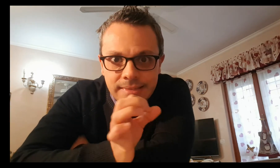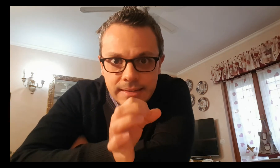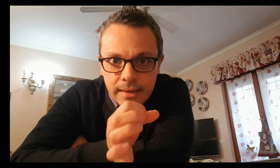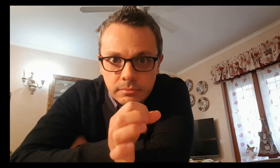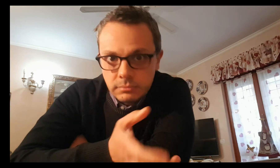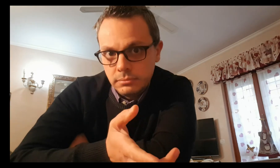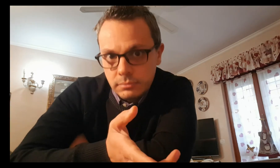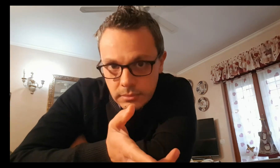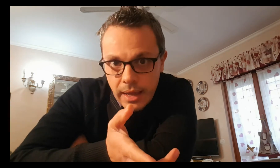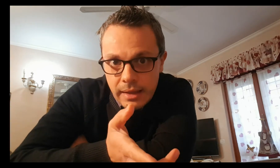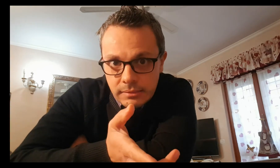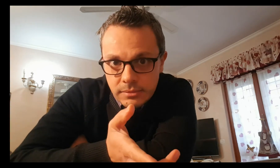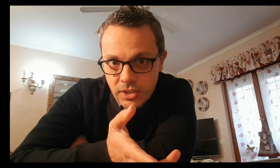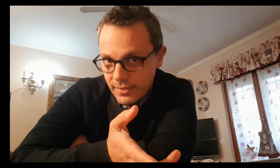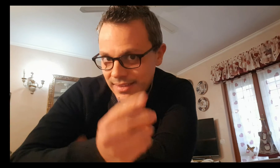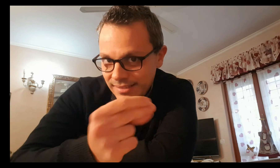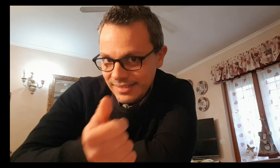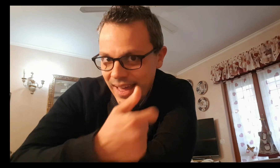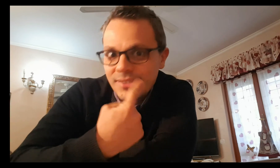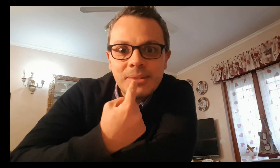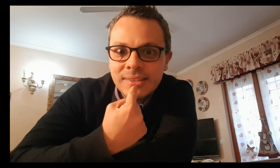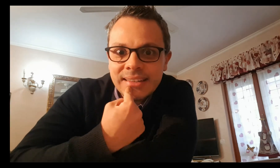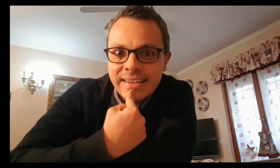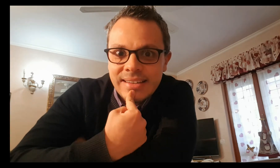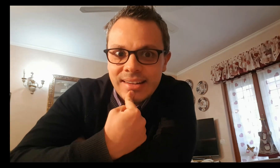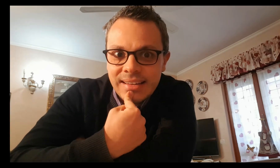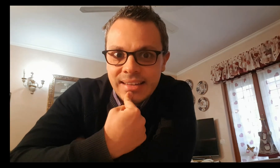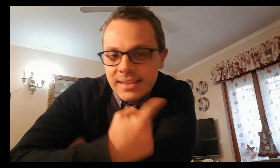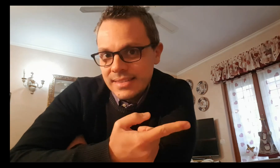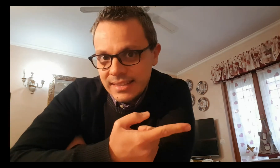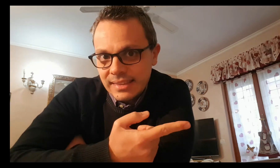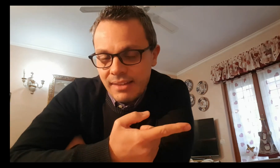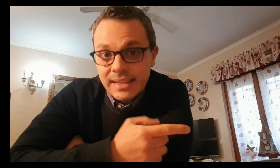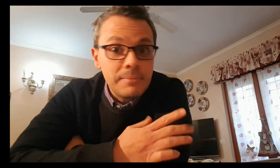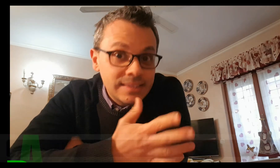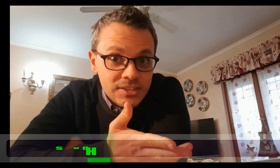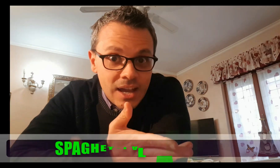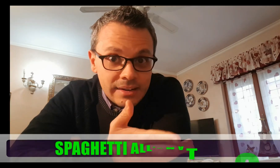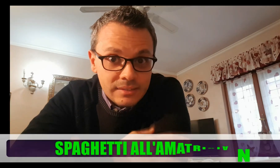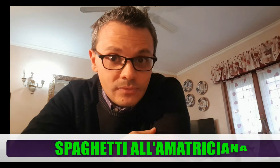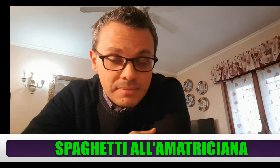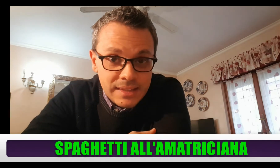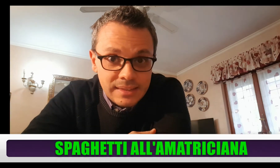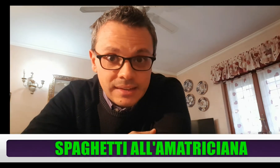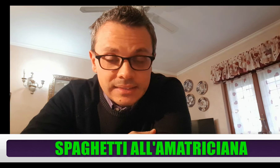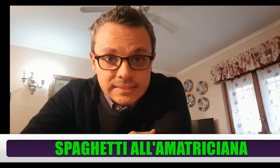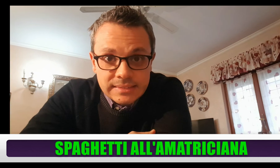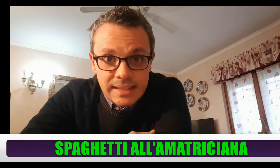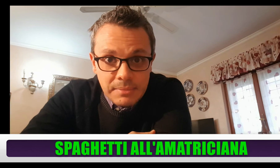bandite. Ce l'avete? Sulla punta della lingua? Si trattava dell'amatriciana, ovviamente. Ad